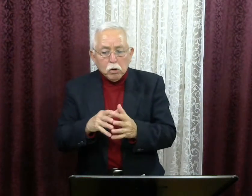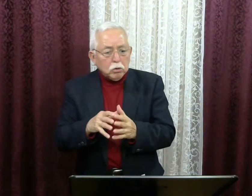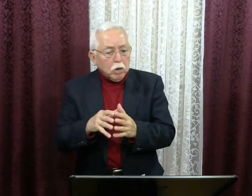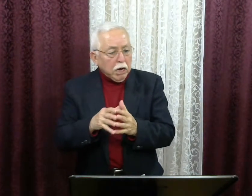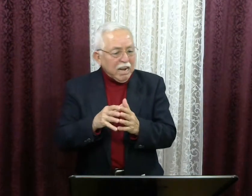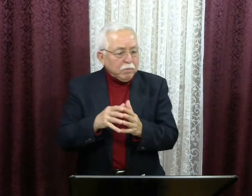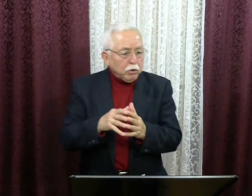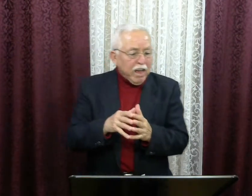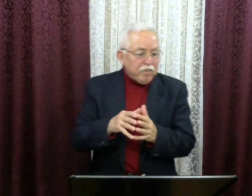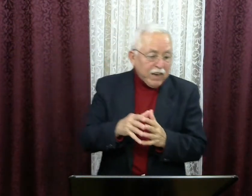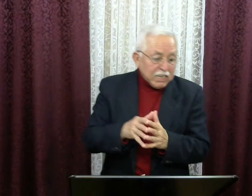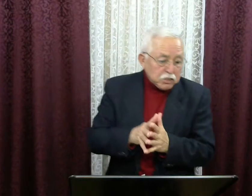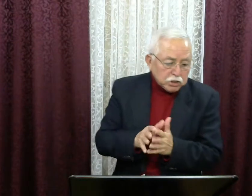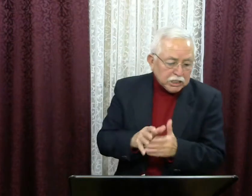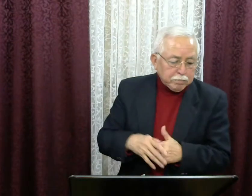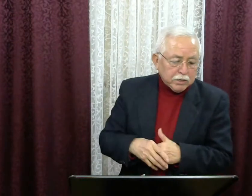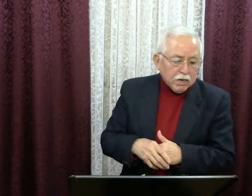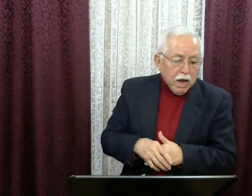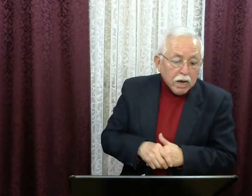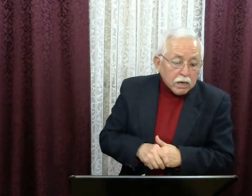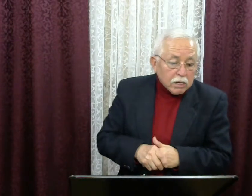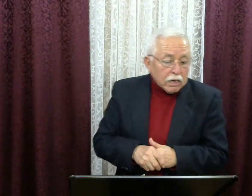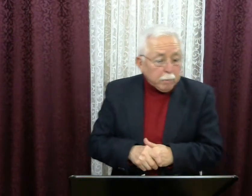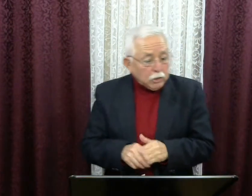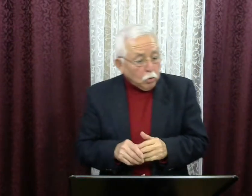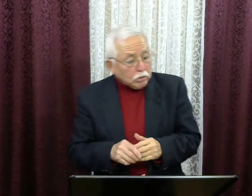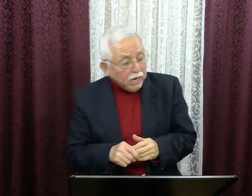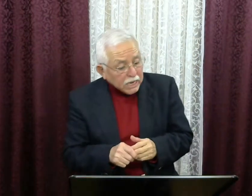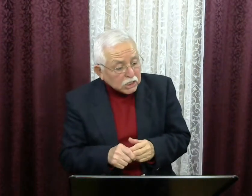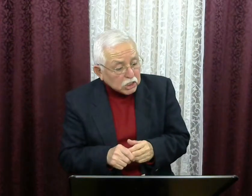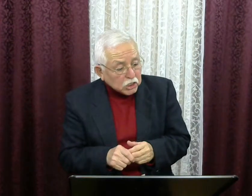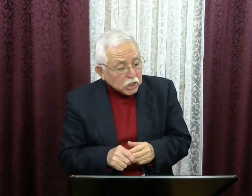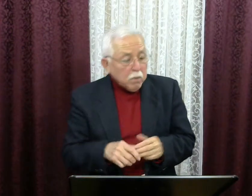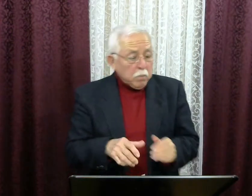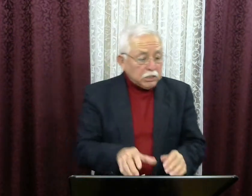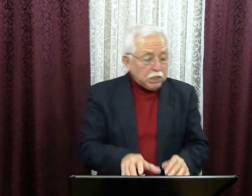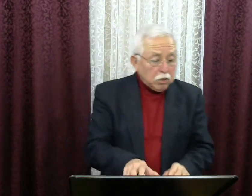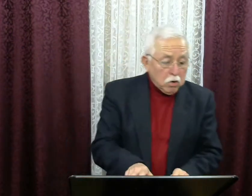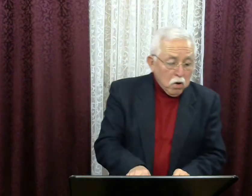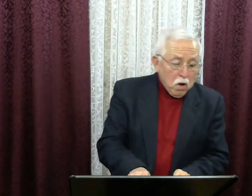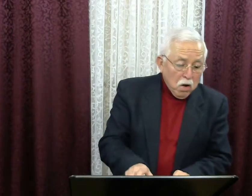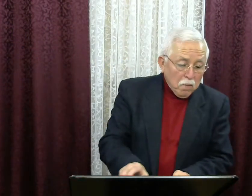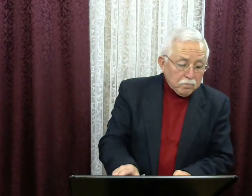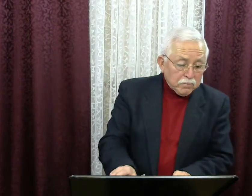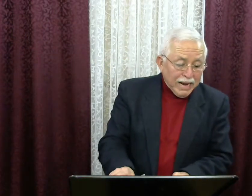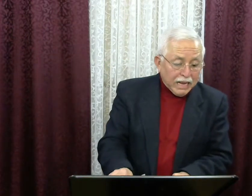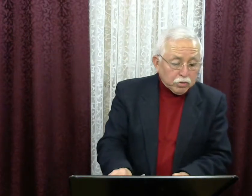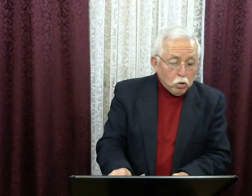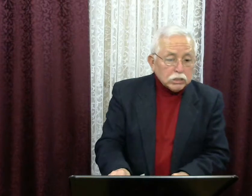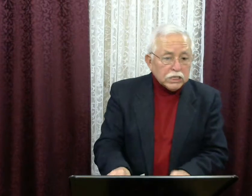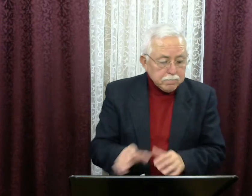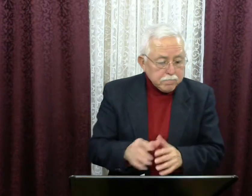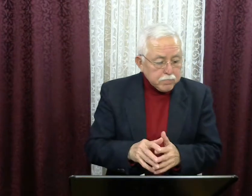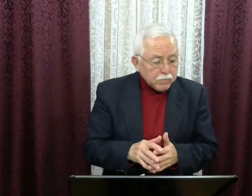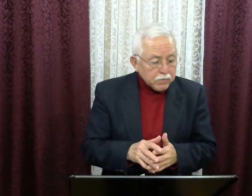en el libro de Efesios, capítulo 3, versículo del 14